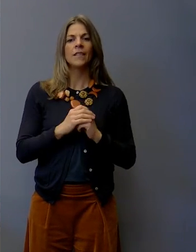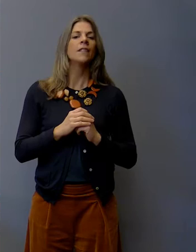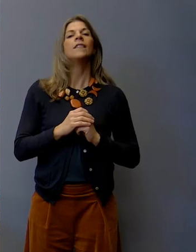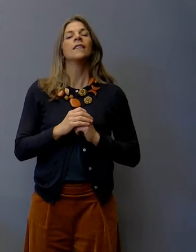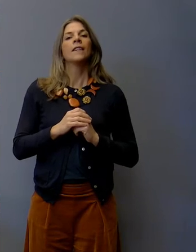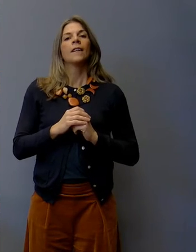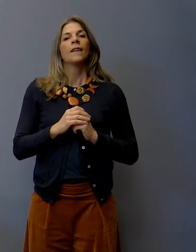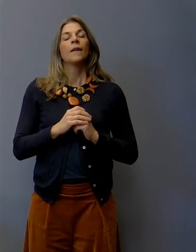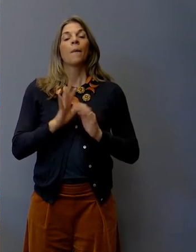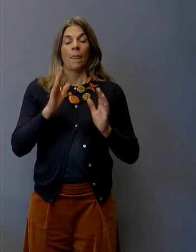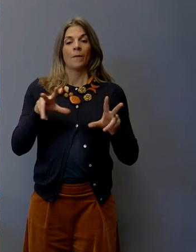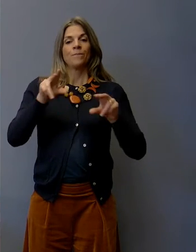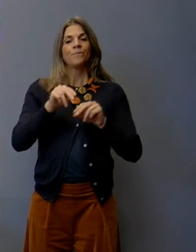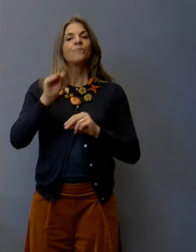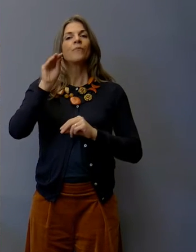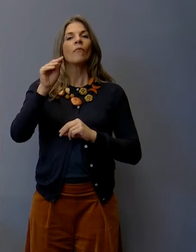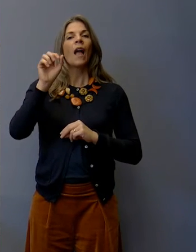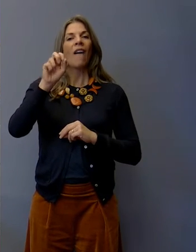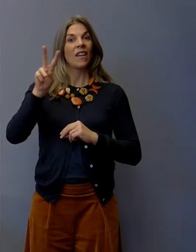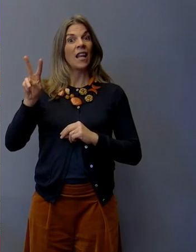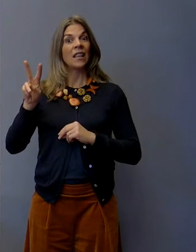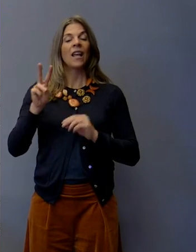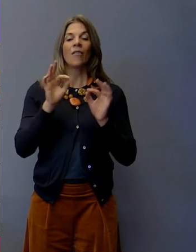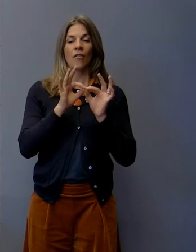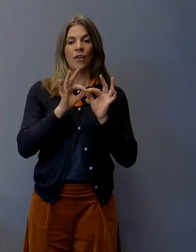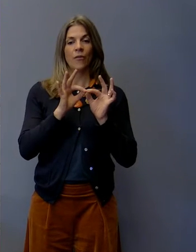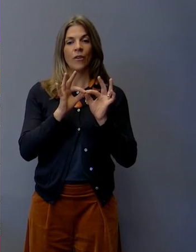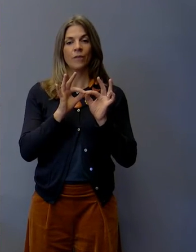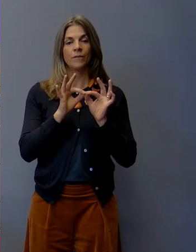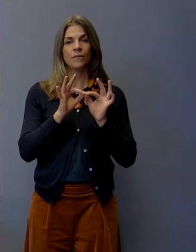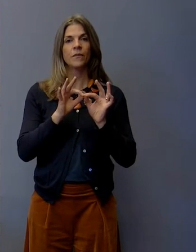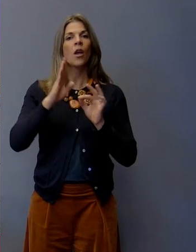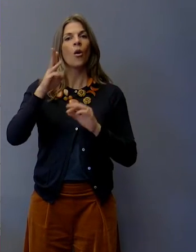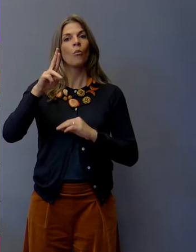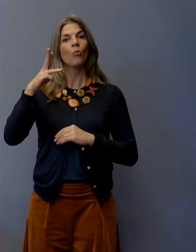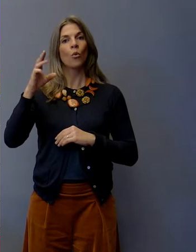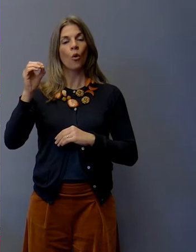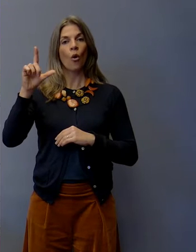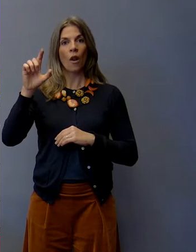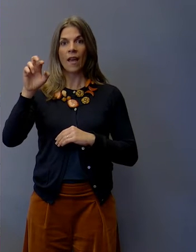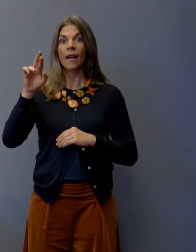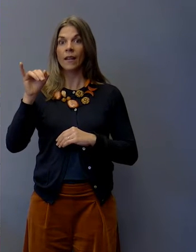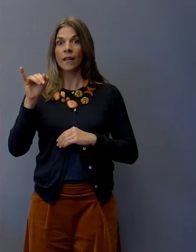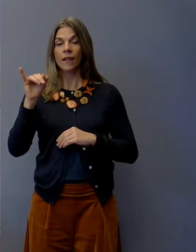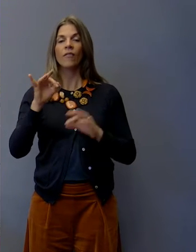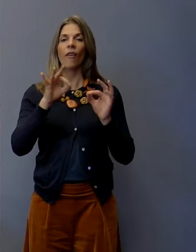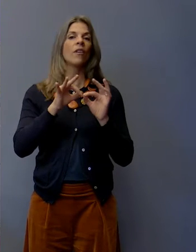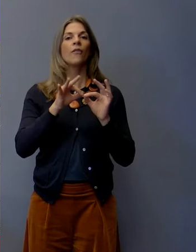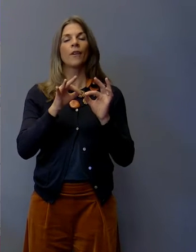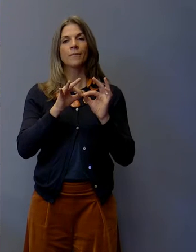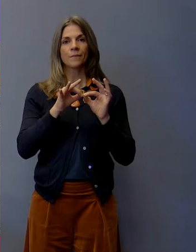consigliere avvenente ore vole consigliera bruccoleri prevale